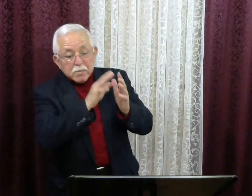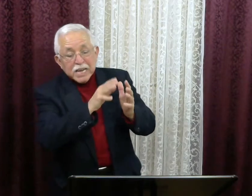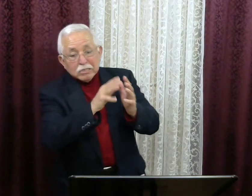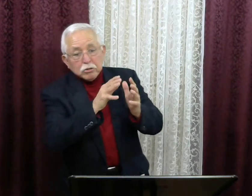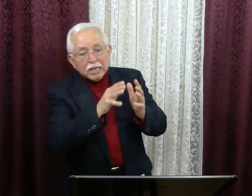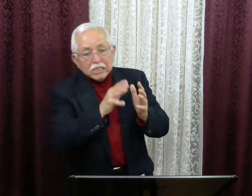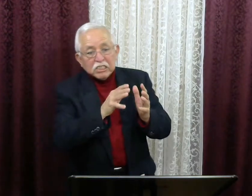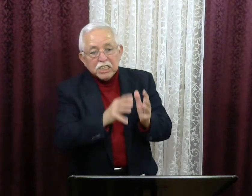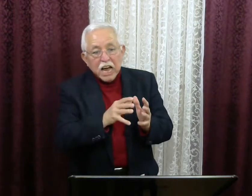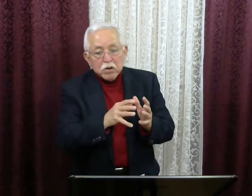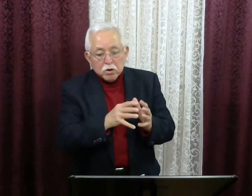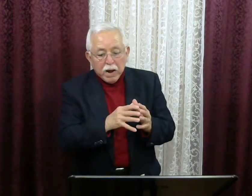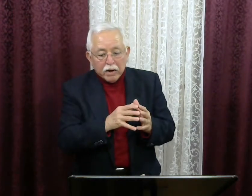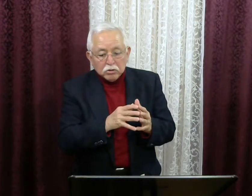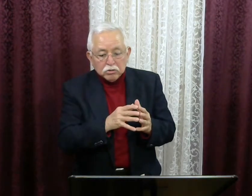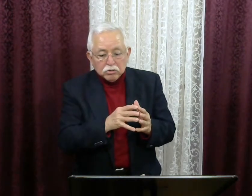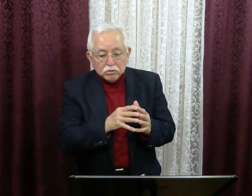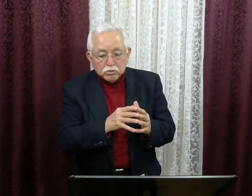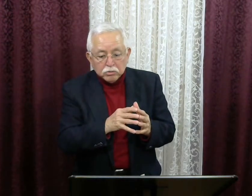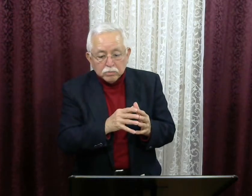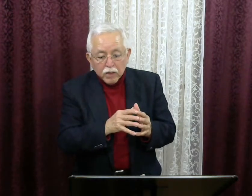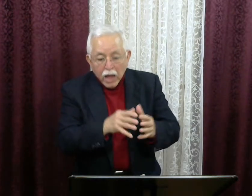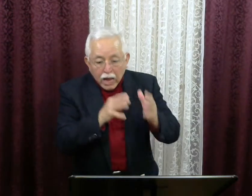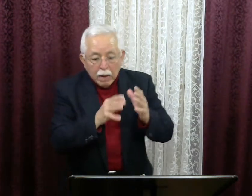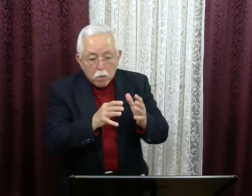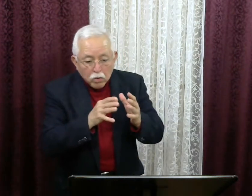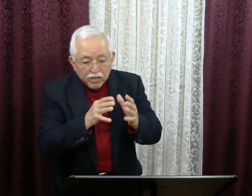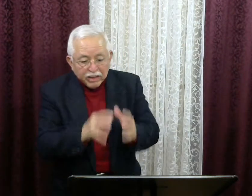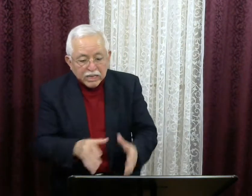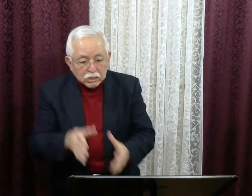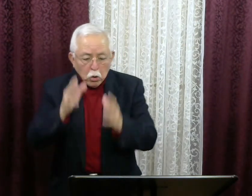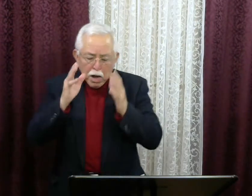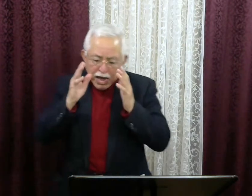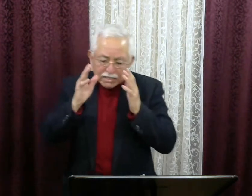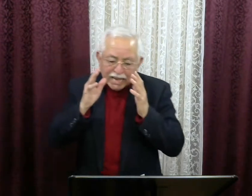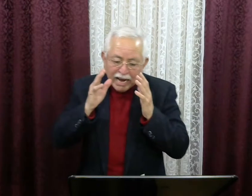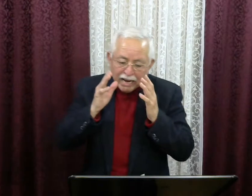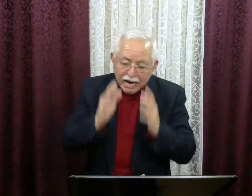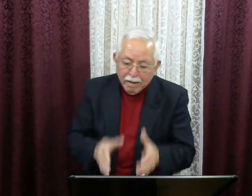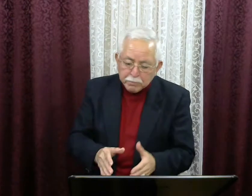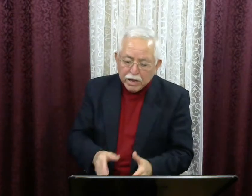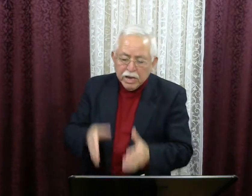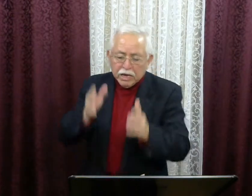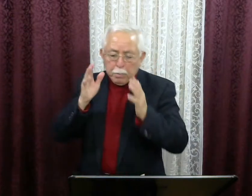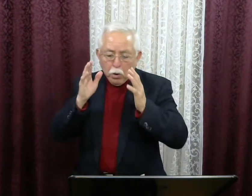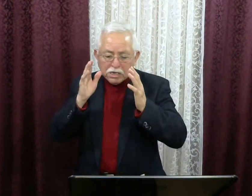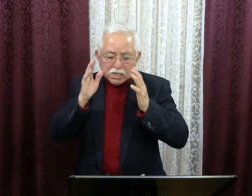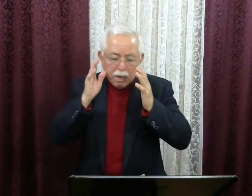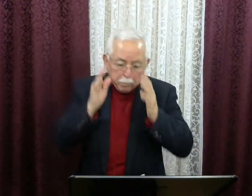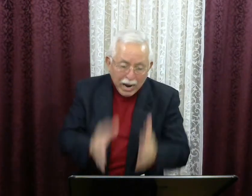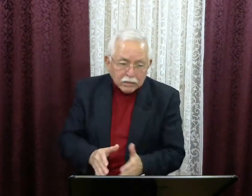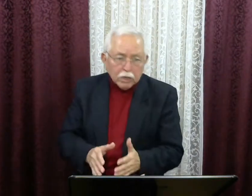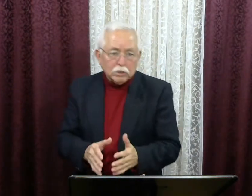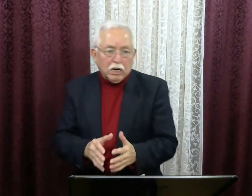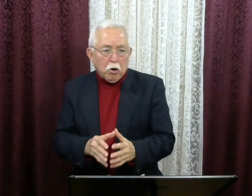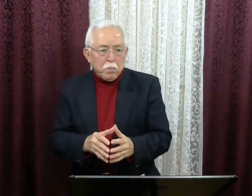en el crecimiento del cristiano, hermanos. El amor de Cristo es tan grande que puede escapar de nuestra